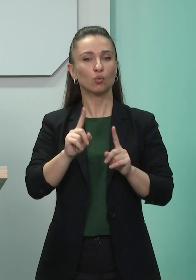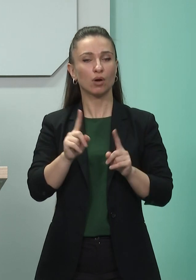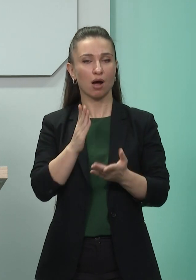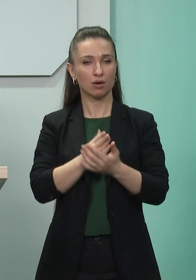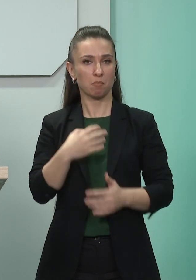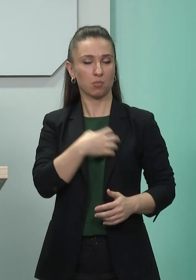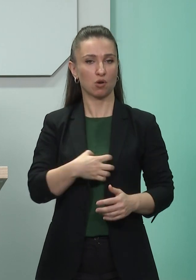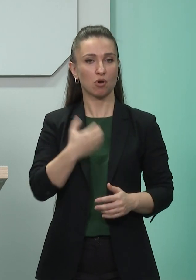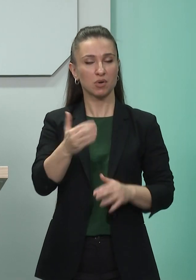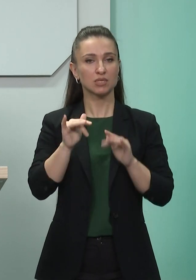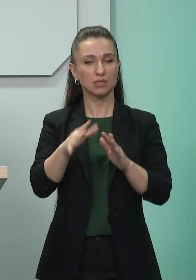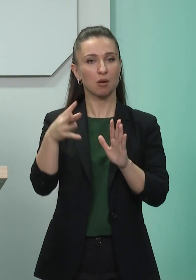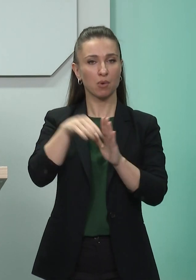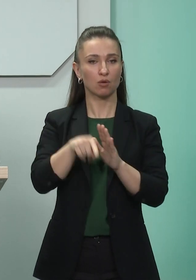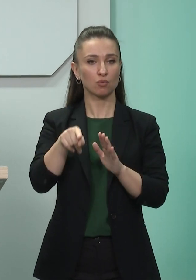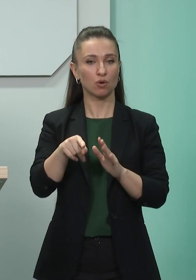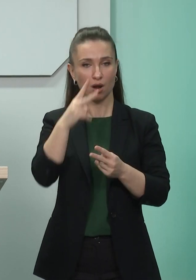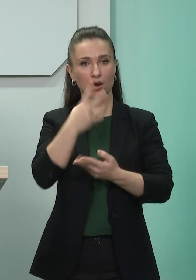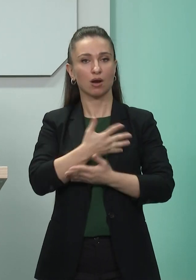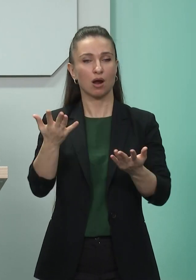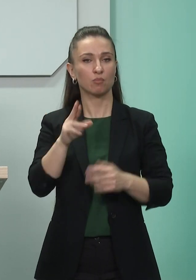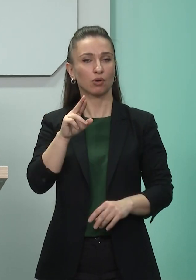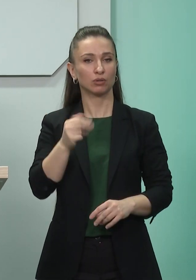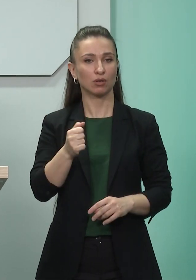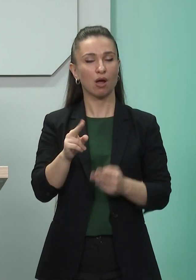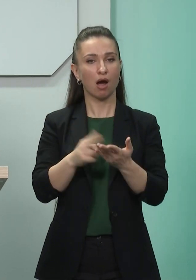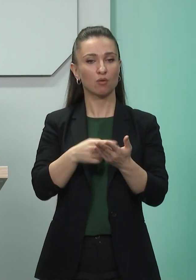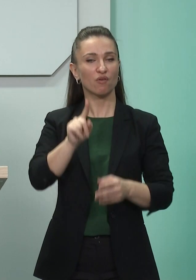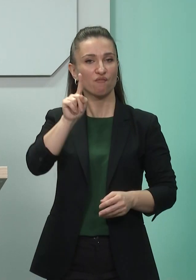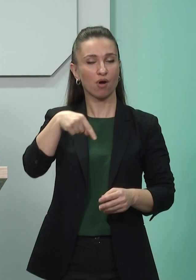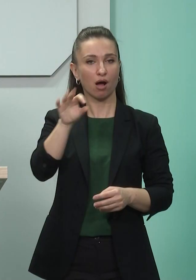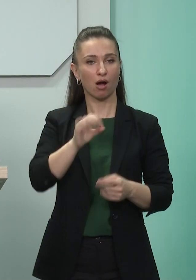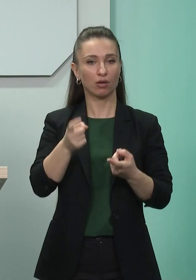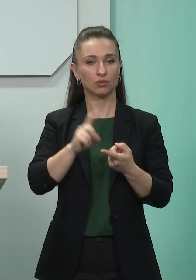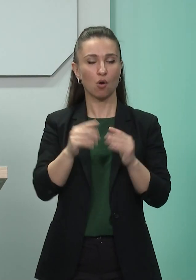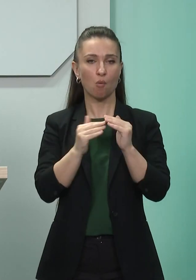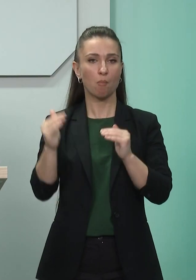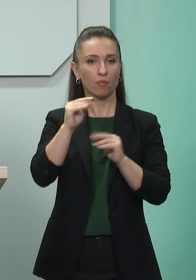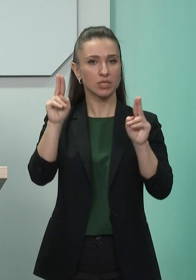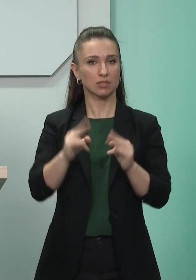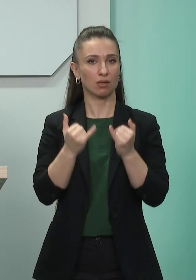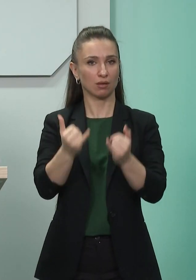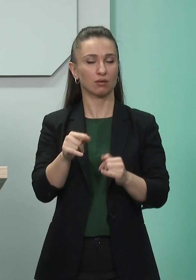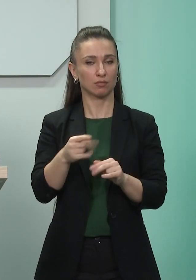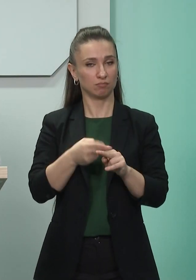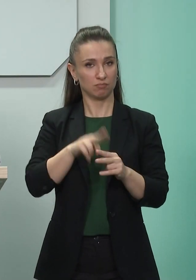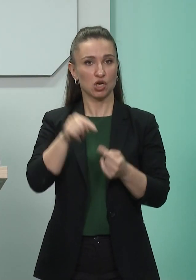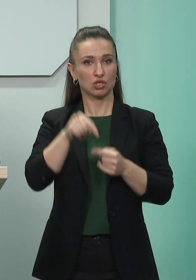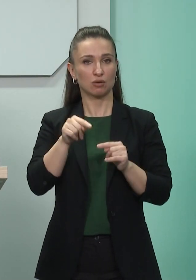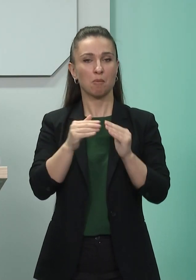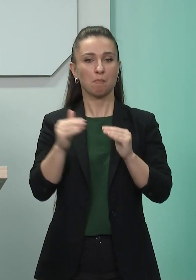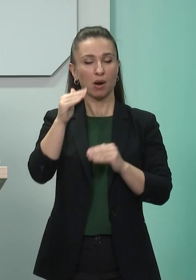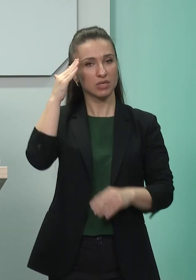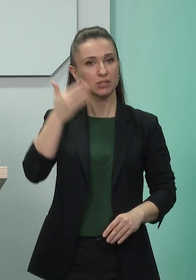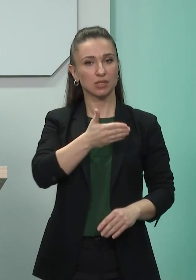რაოდენ მნიშვნელოვანია მის საქმიანობაში გამჭვირვალობის და ანგარიშ ვალდებულობის უმაღლესი სტანდარტი. შესაბამისად,